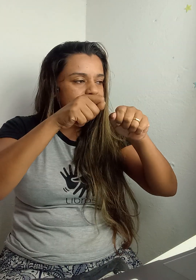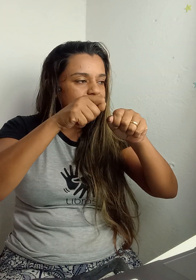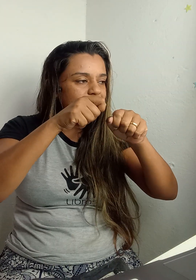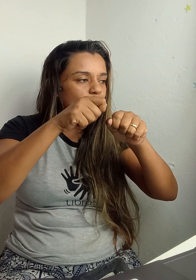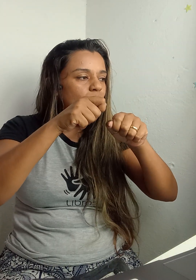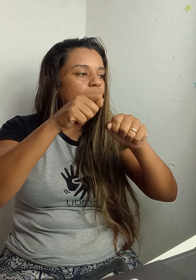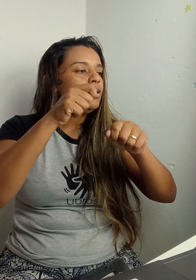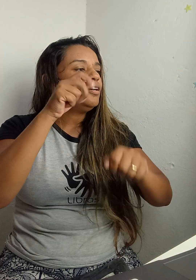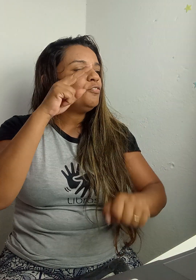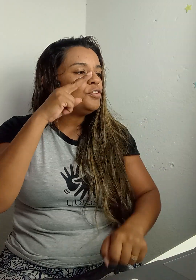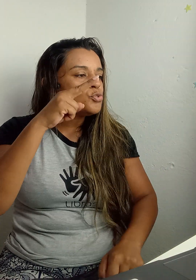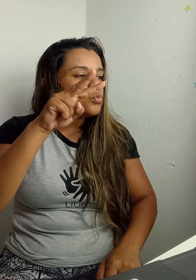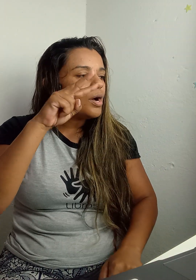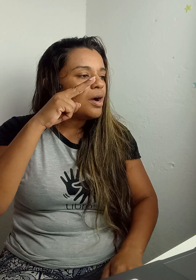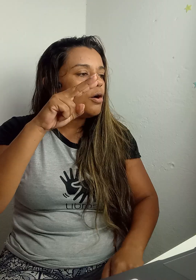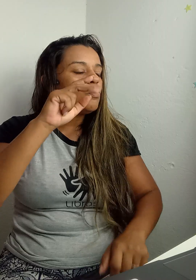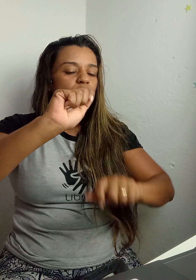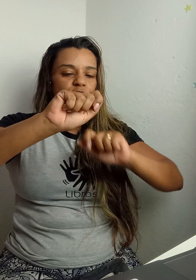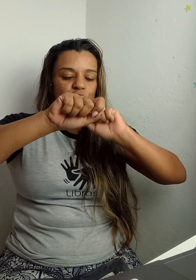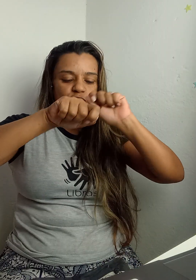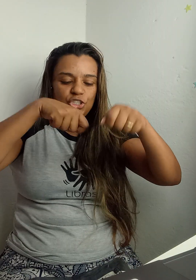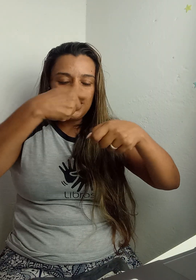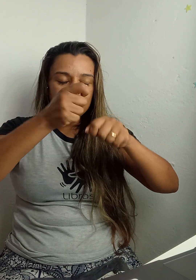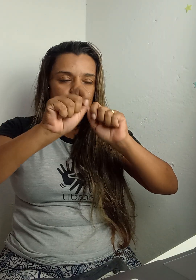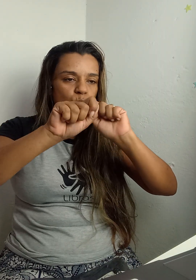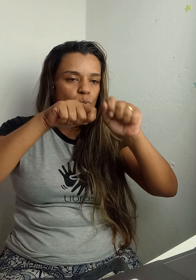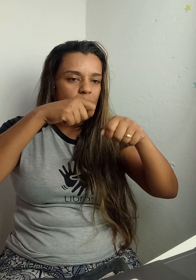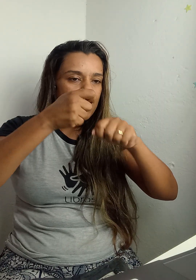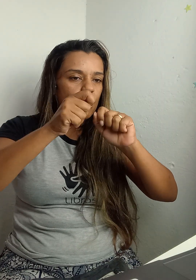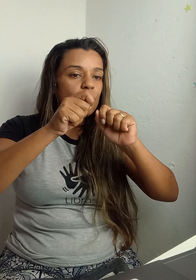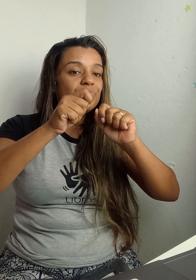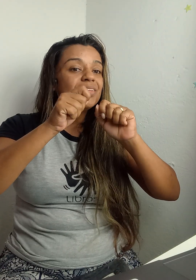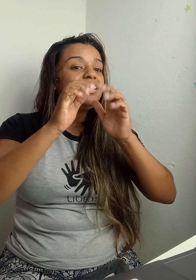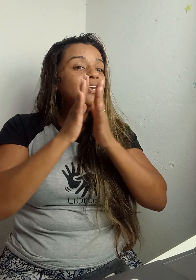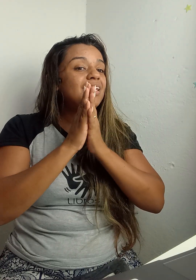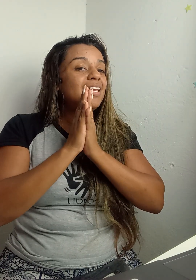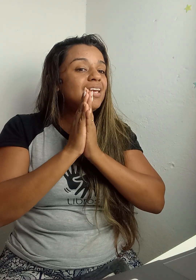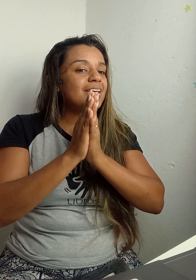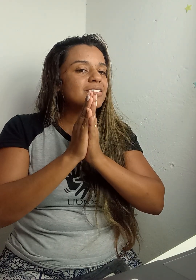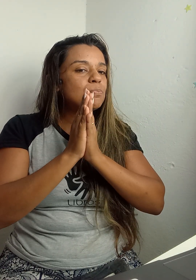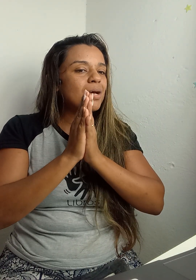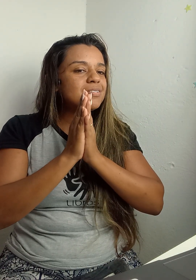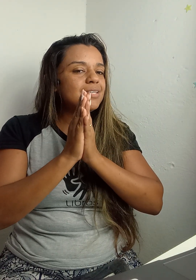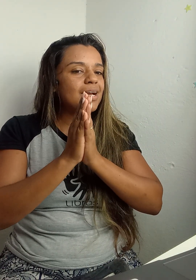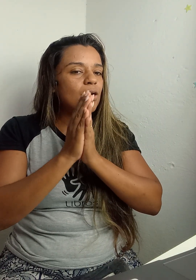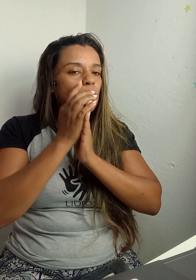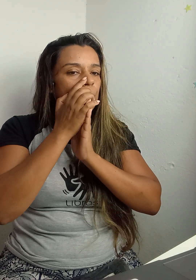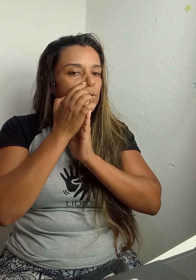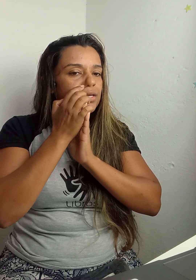sinaliza. Então, visual, gestual e espacial. Por